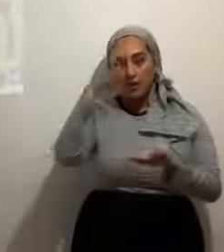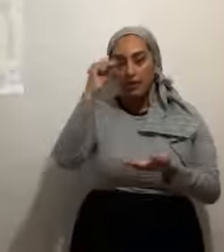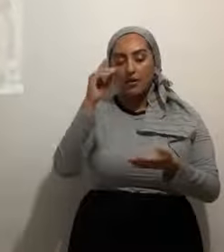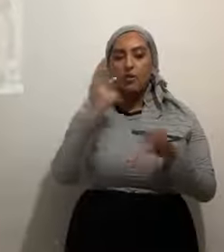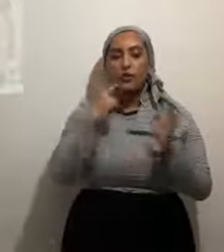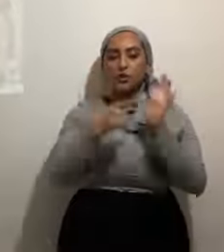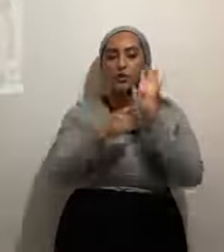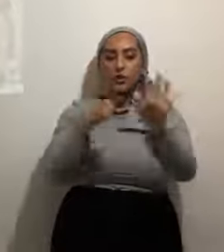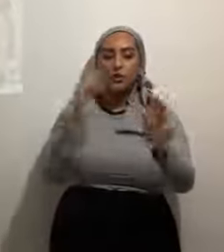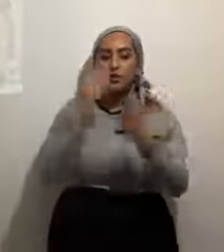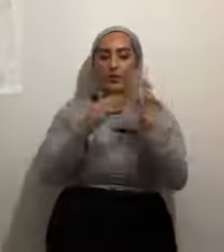diapositivas.